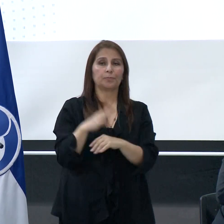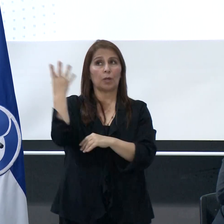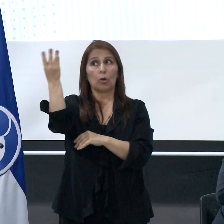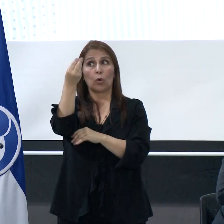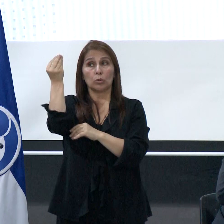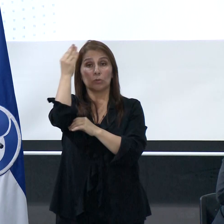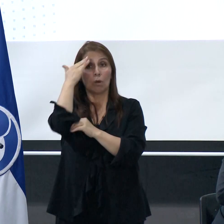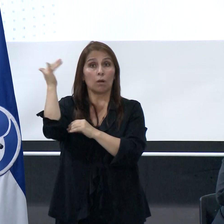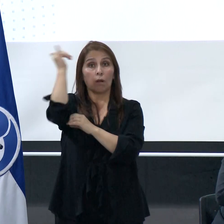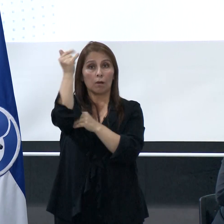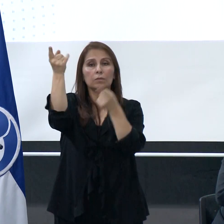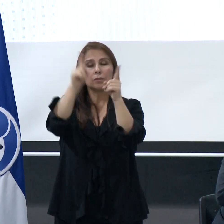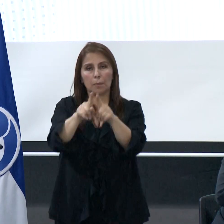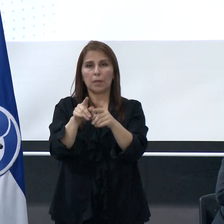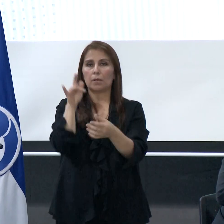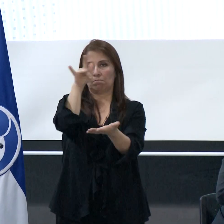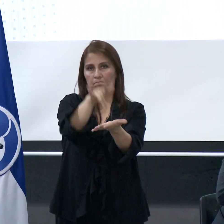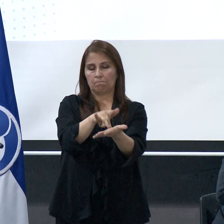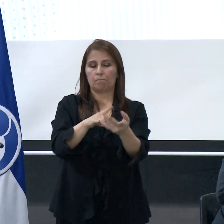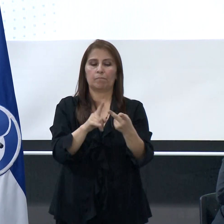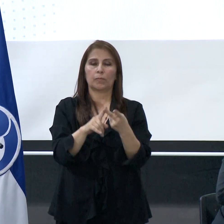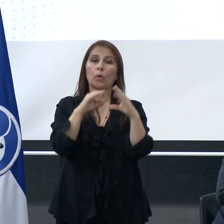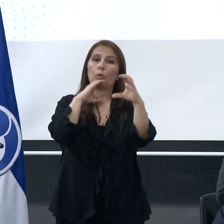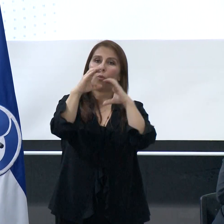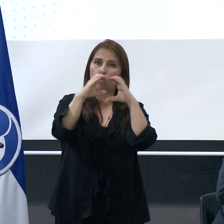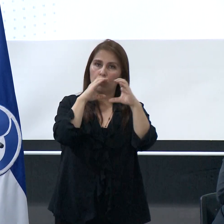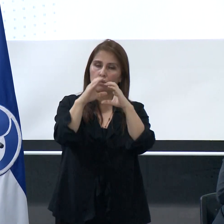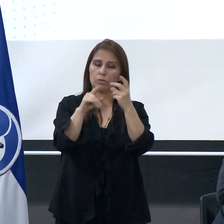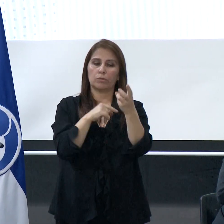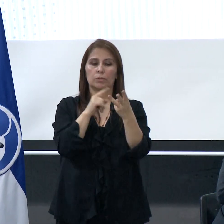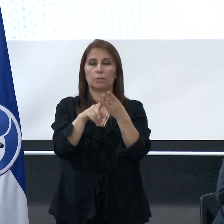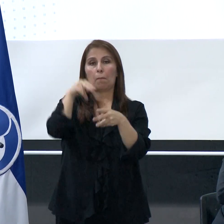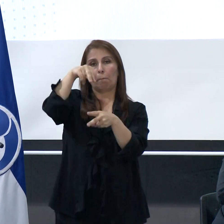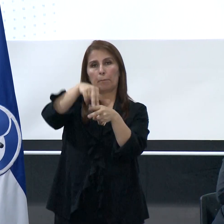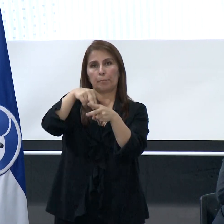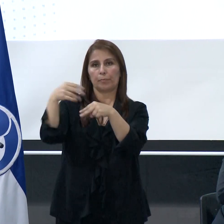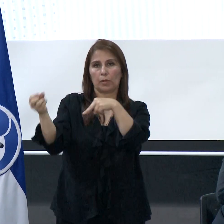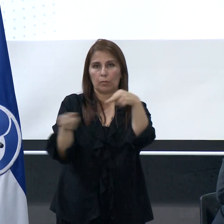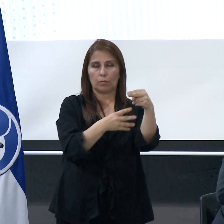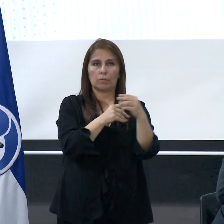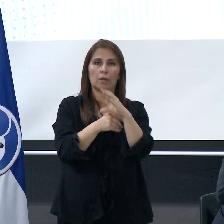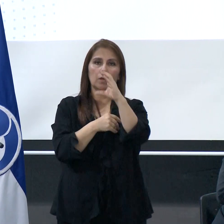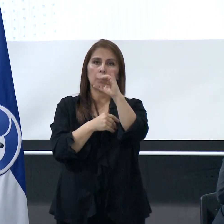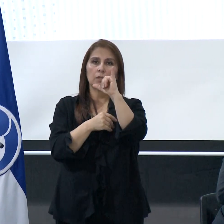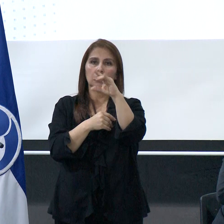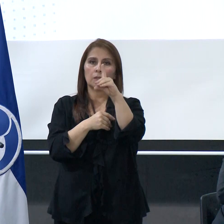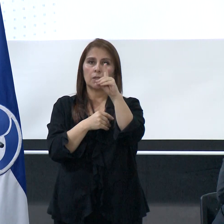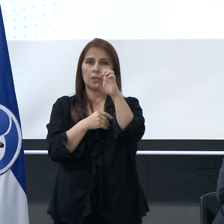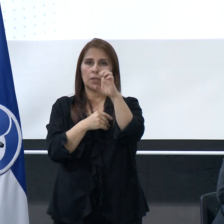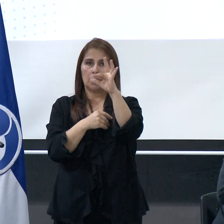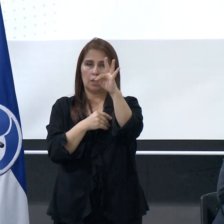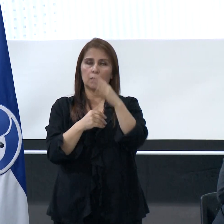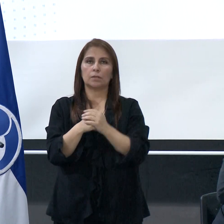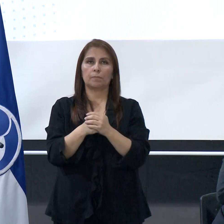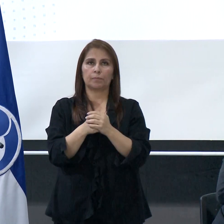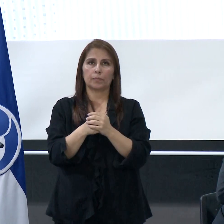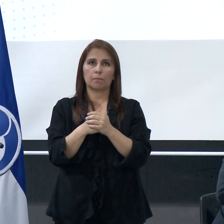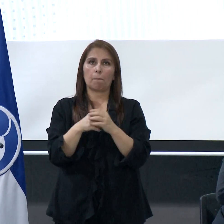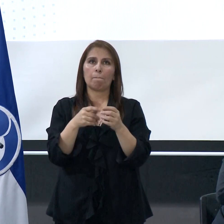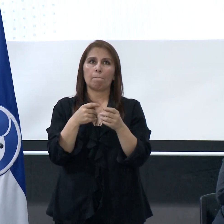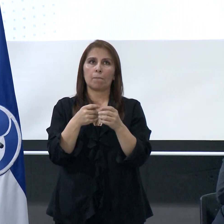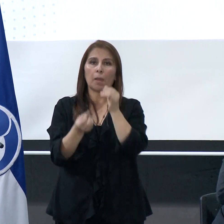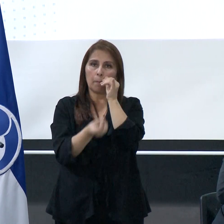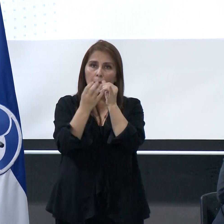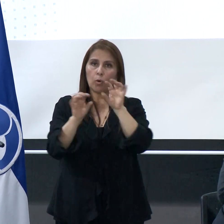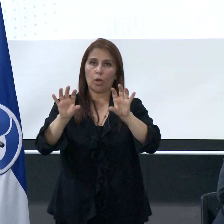universidad comunicaciones recursos educativos y de pedagógica radio biblioteca con